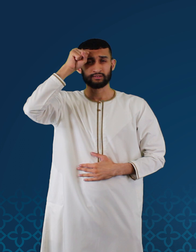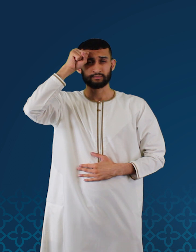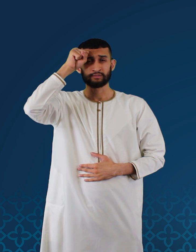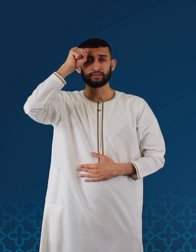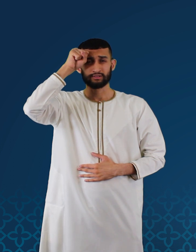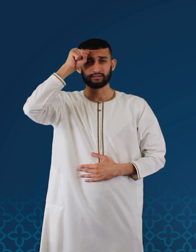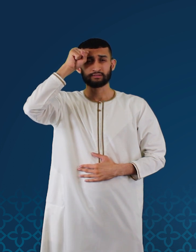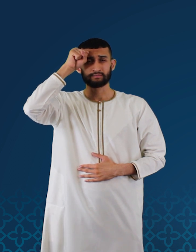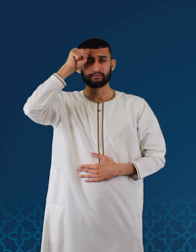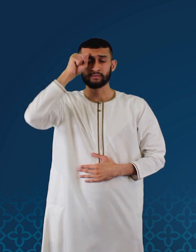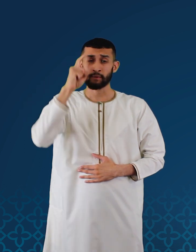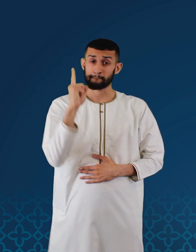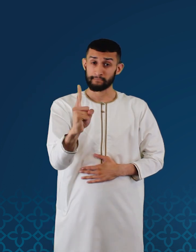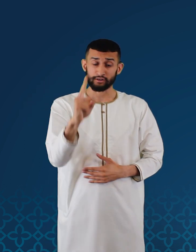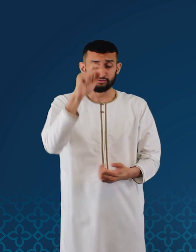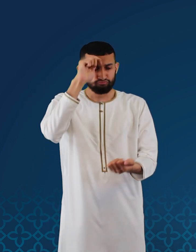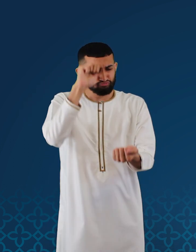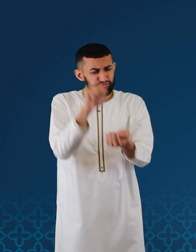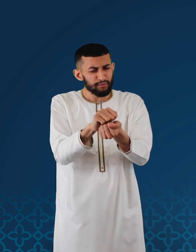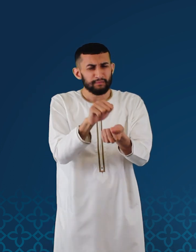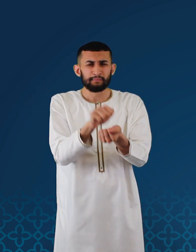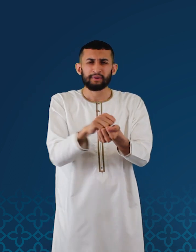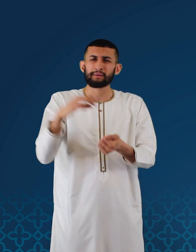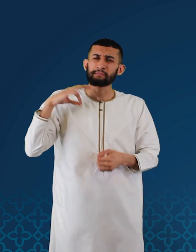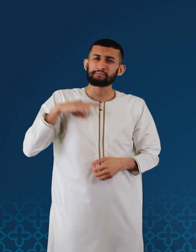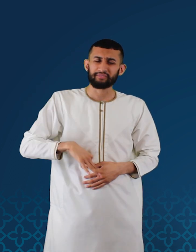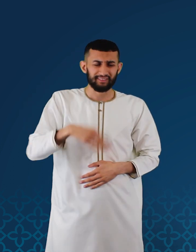الإنسان وأنى له الذكرى